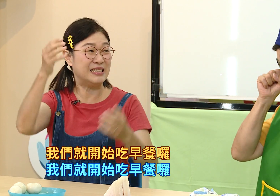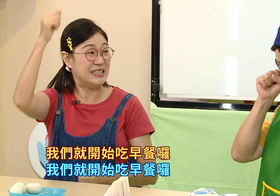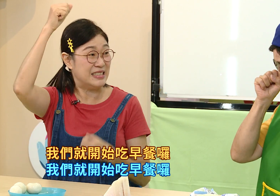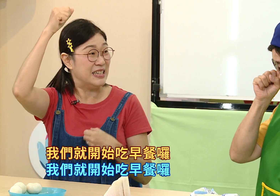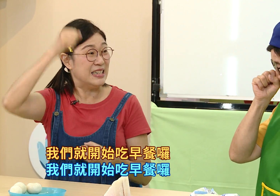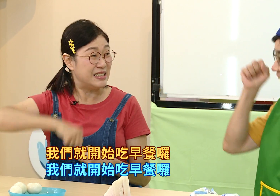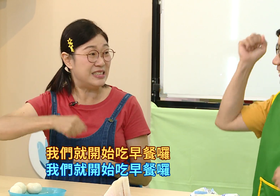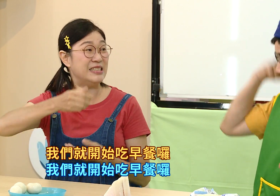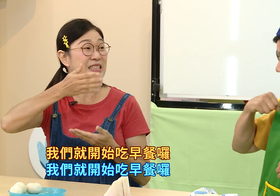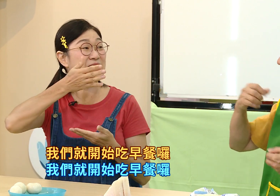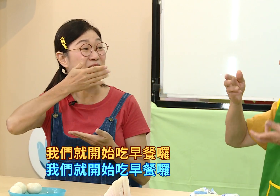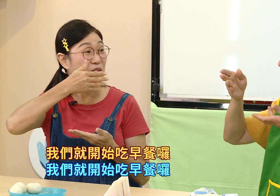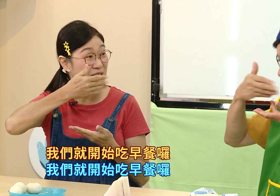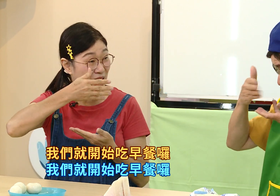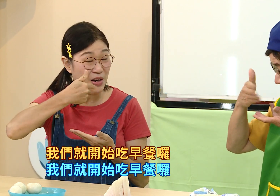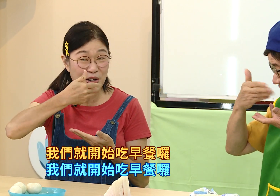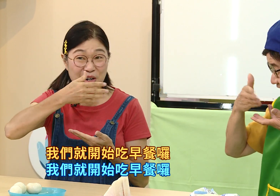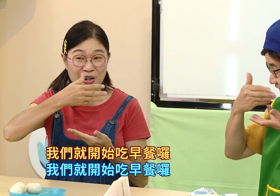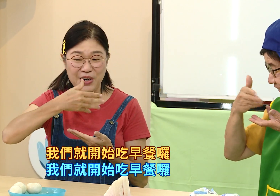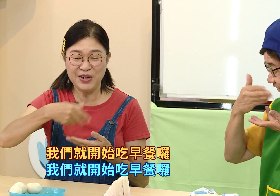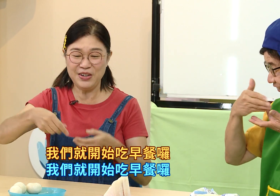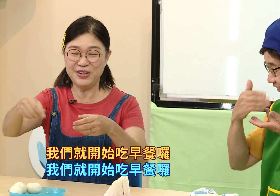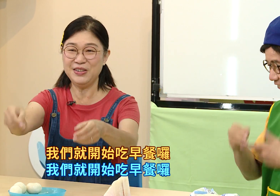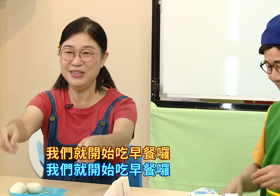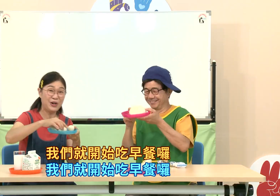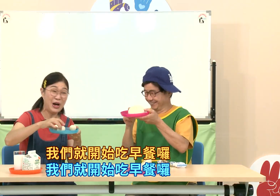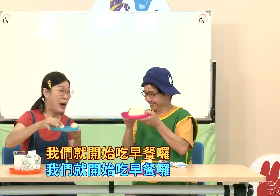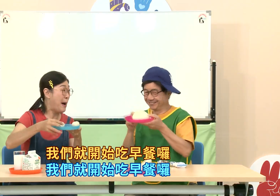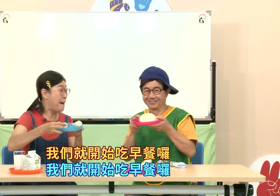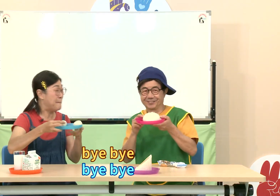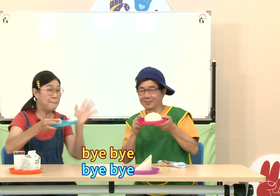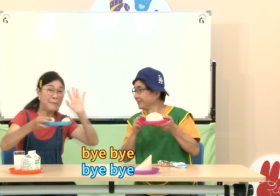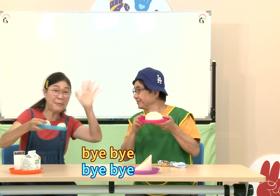吃早餐囉拜拜